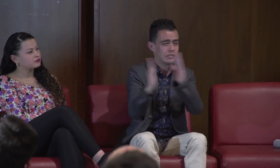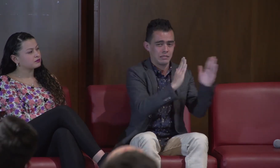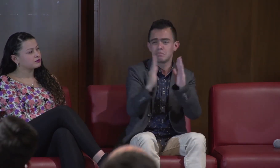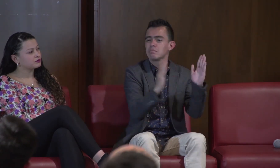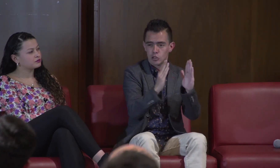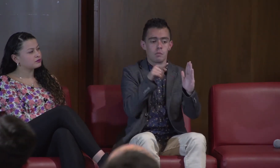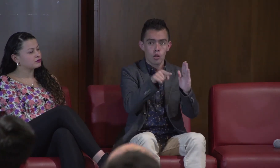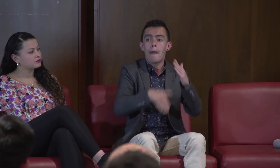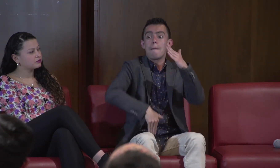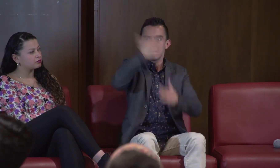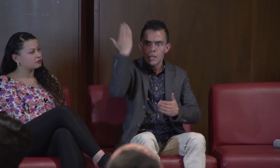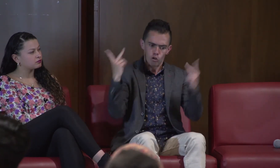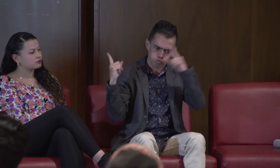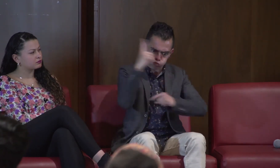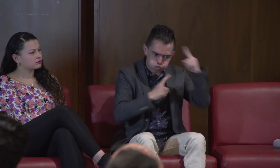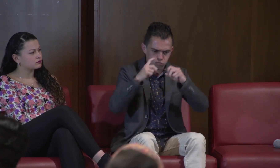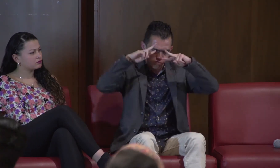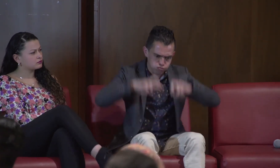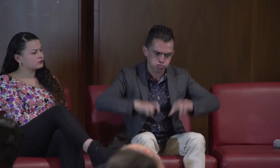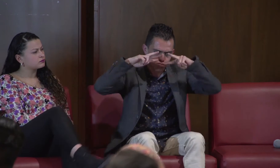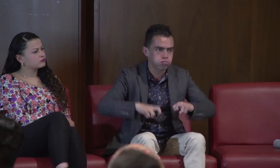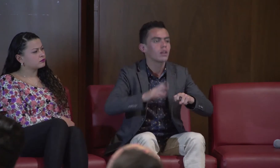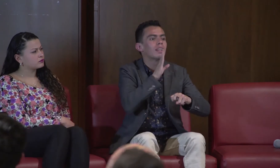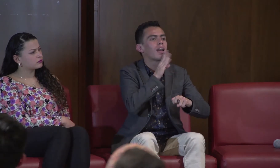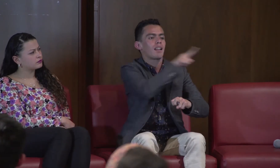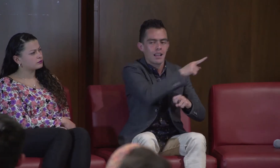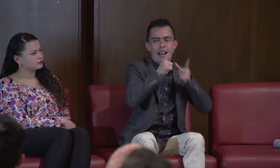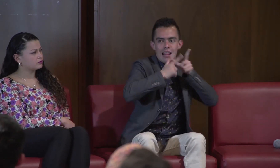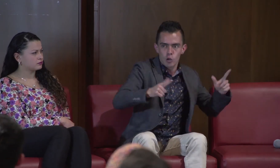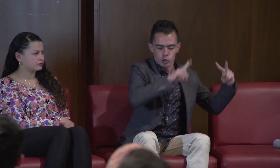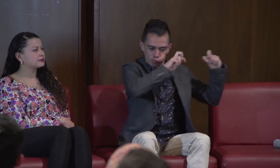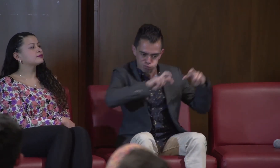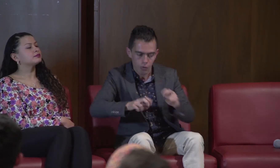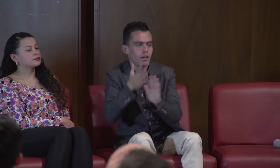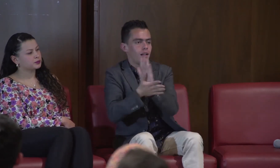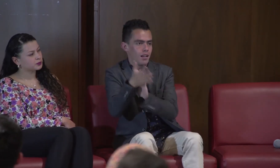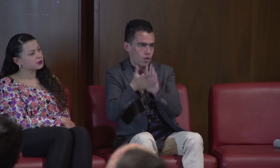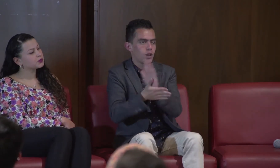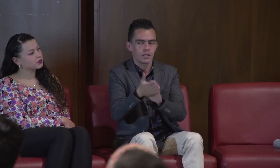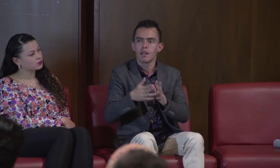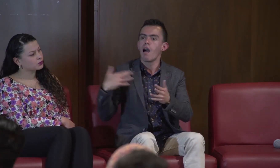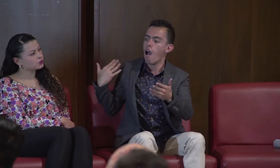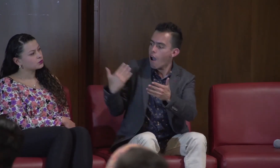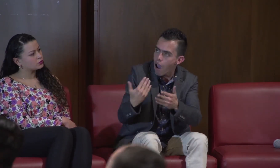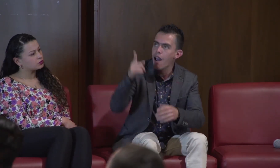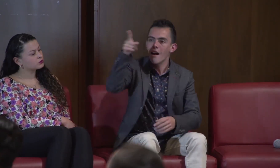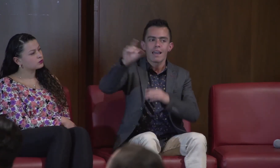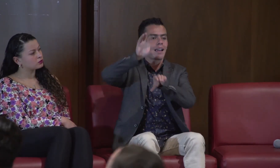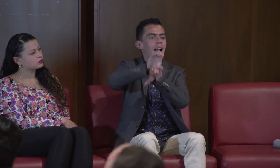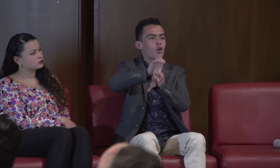reconocimiento estatal del año 1992, 93. A partir de ese entonces se empieza a investigar de una manera